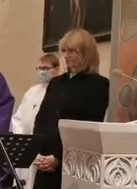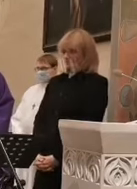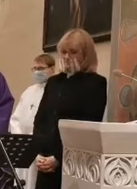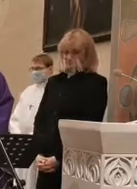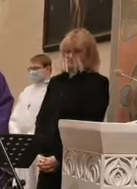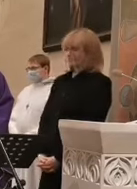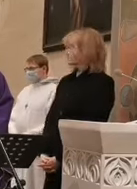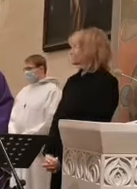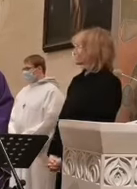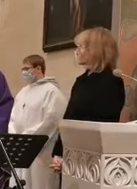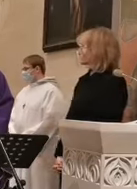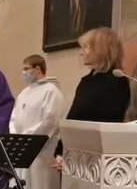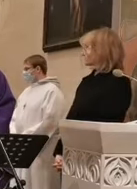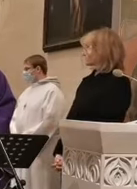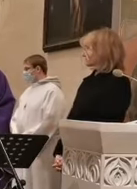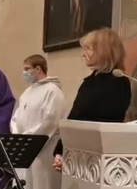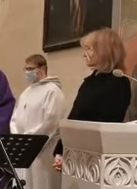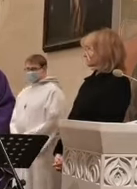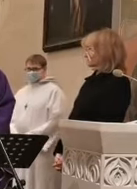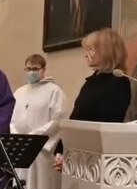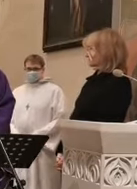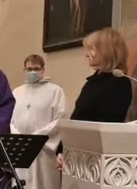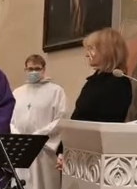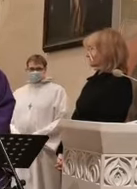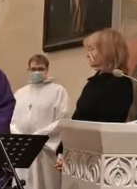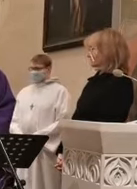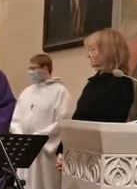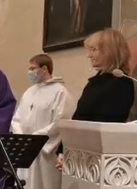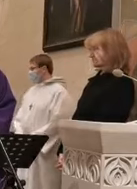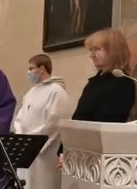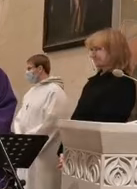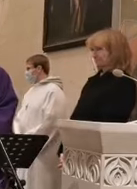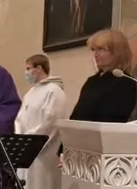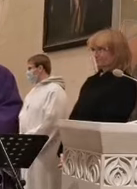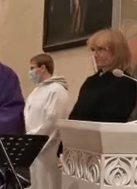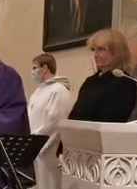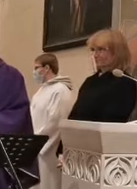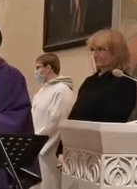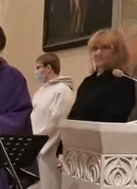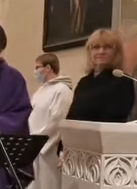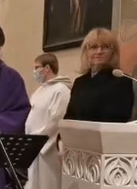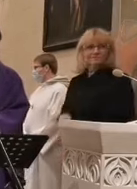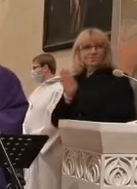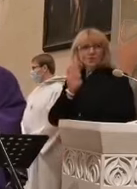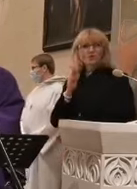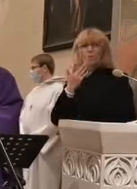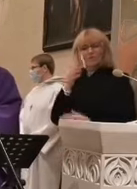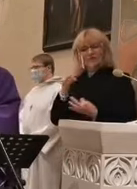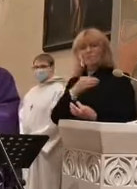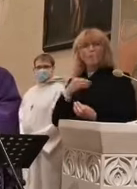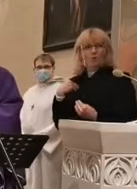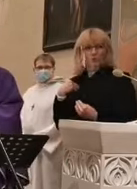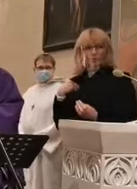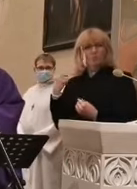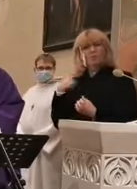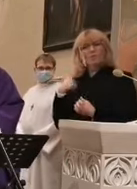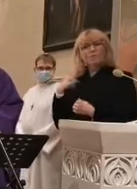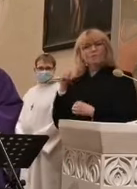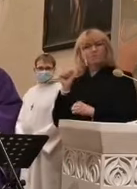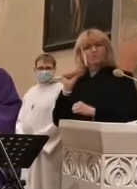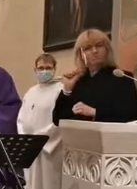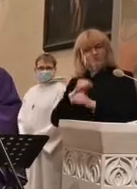okolicy. Niestety pandemia koronawirusa przeszkadza w naszej pracy. Twój przyjazd do Polski pokazuje nam, jak